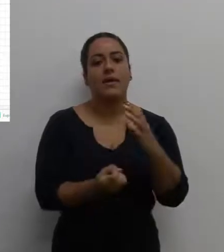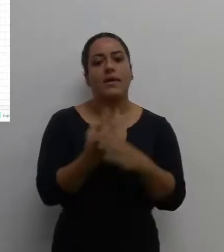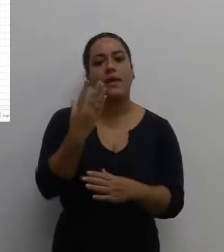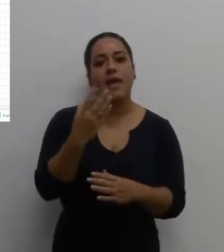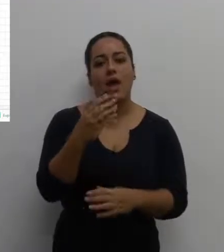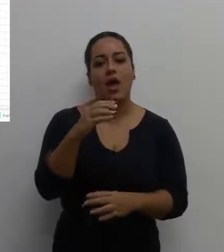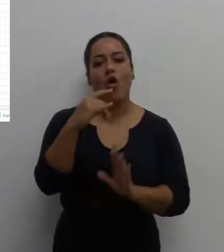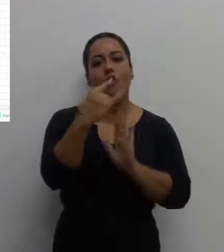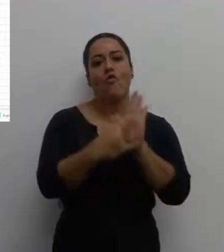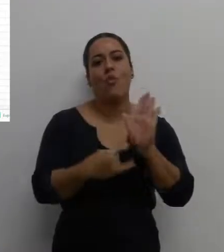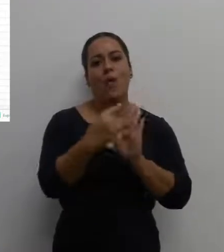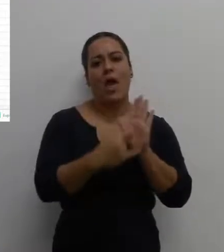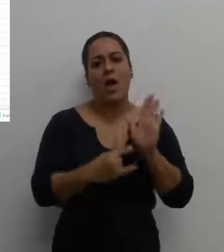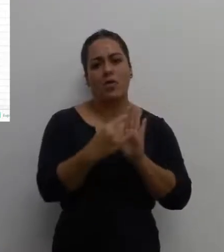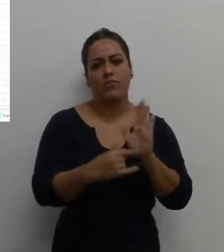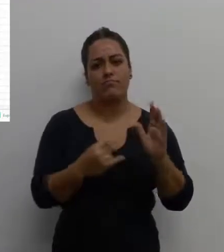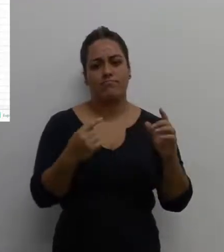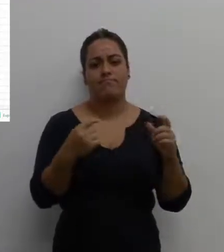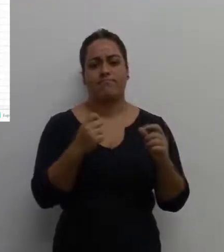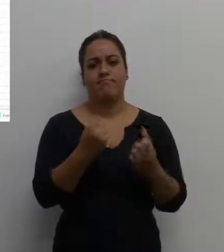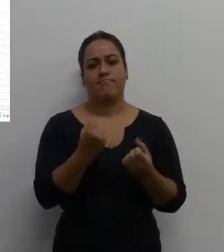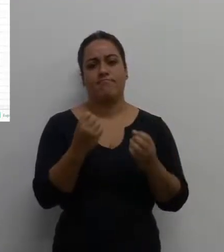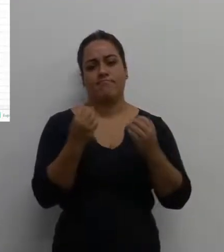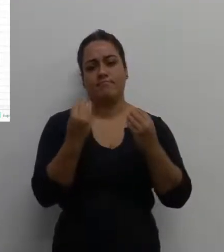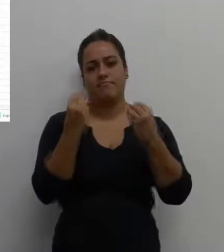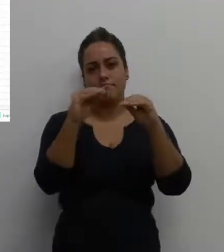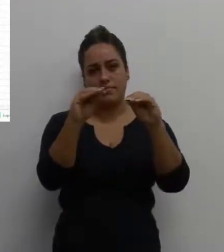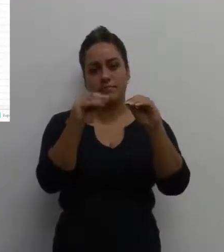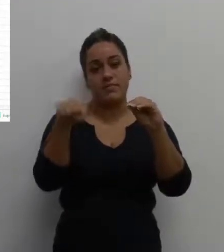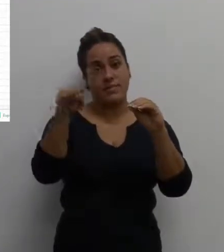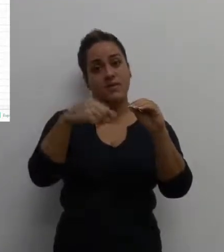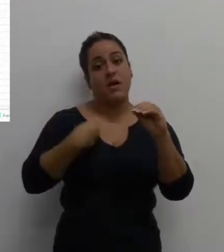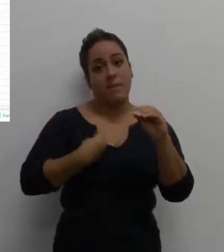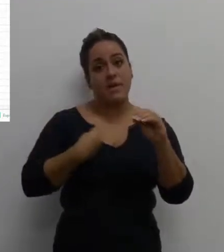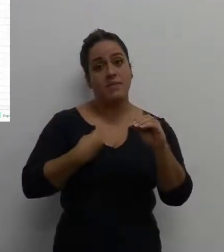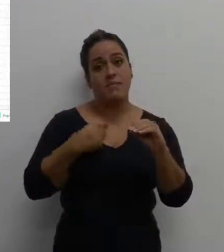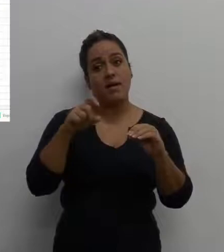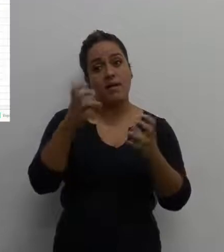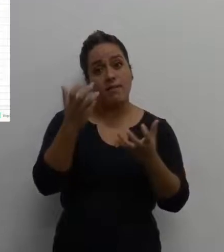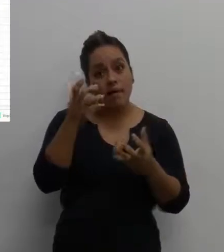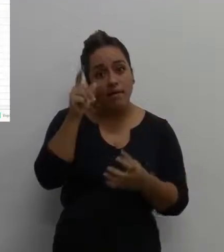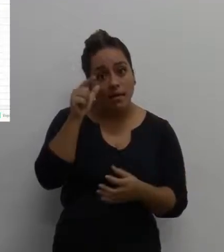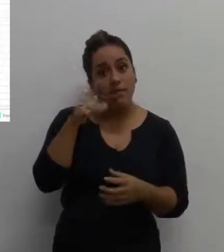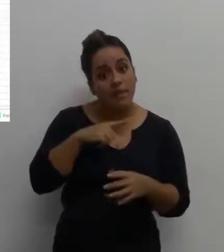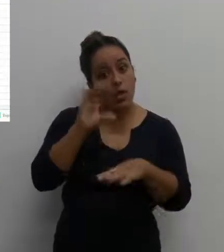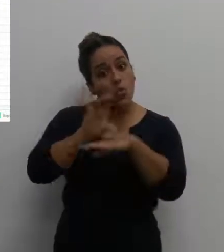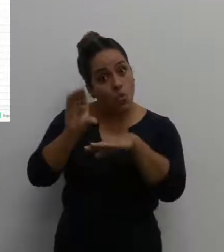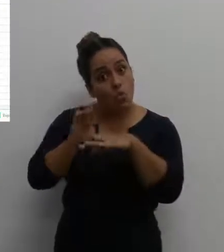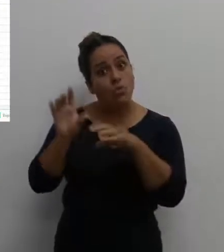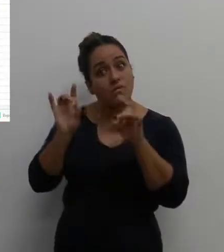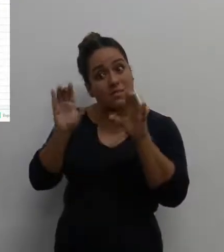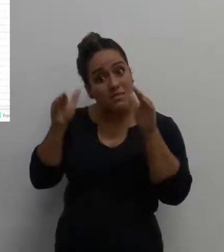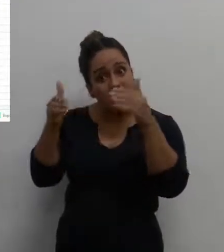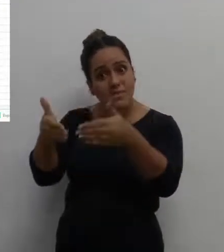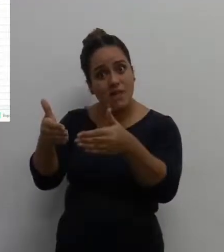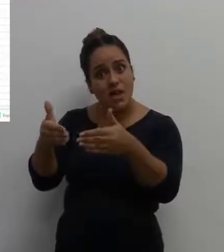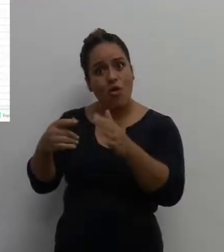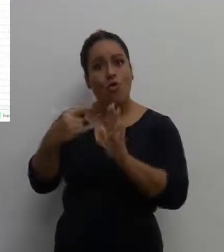um formulário. Formulário, nós vamos. Vocês vão participar, né, quem tiver interesse, do curso de formulários Google. Nós vamos abordar